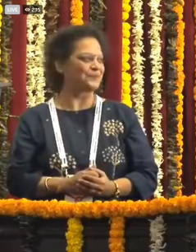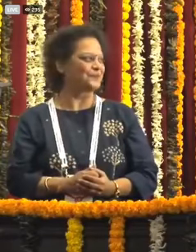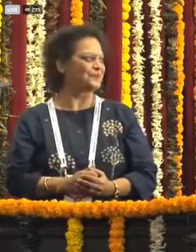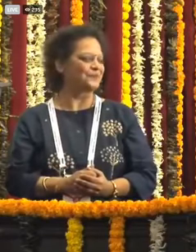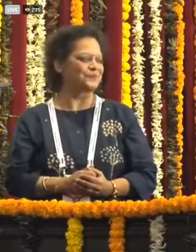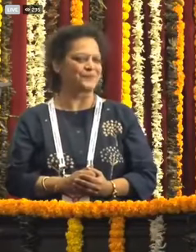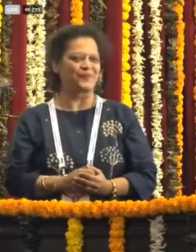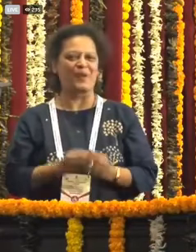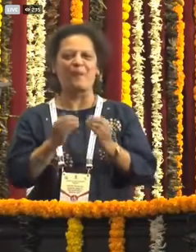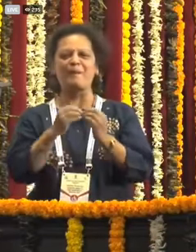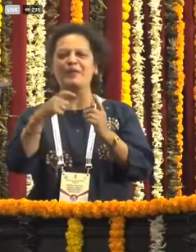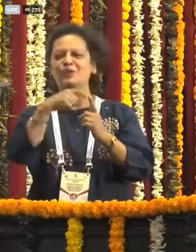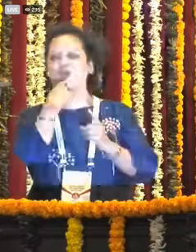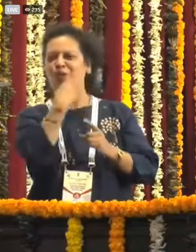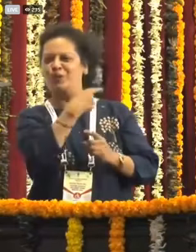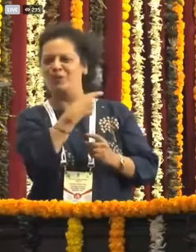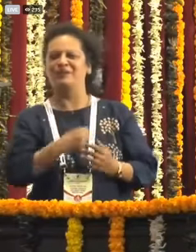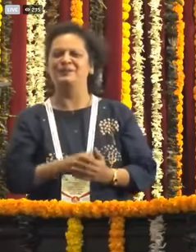बच्चू कडू